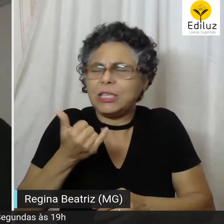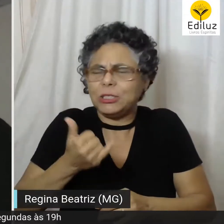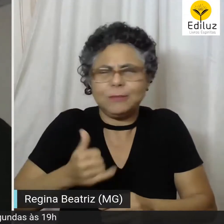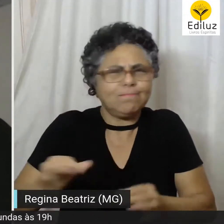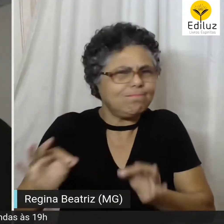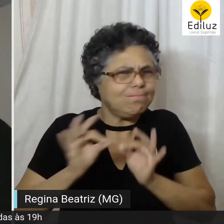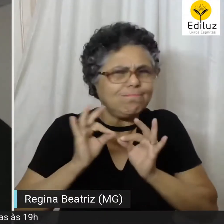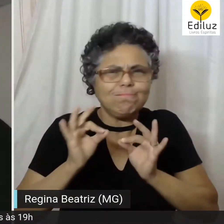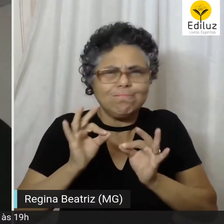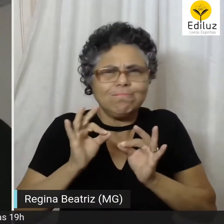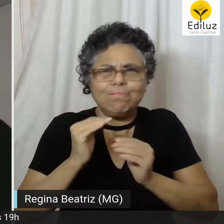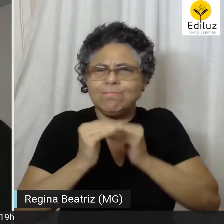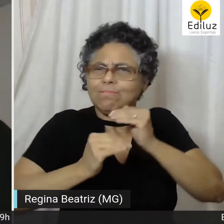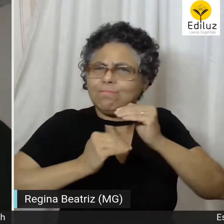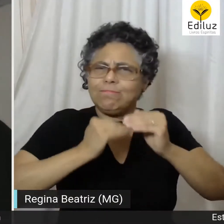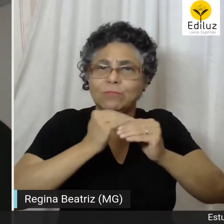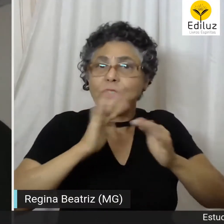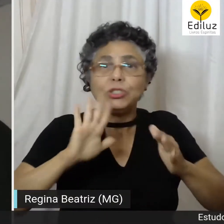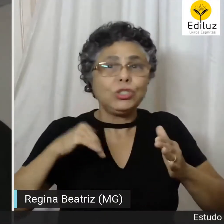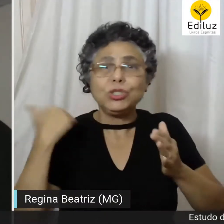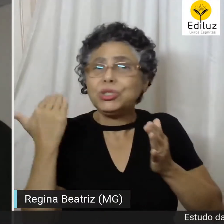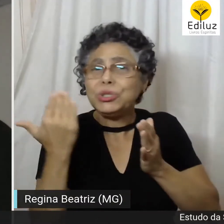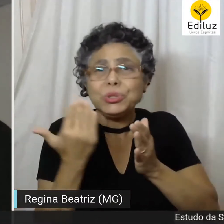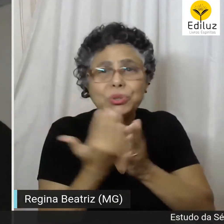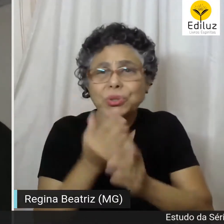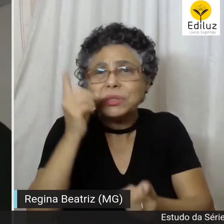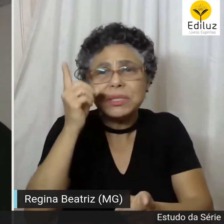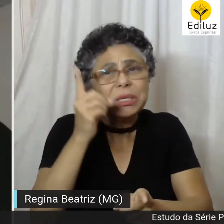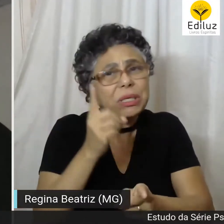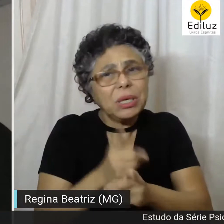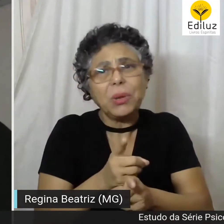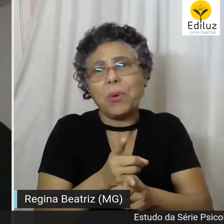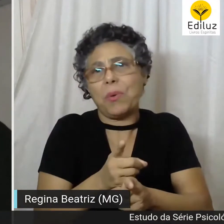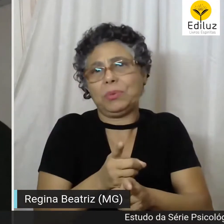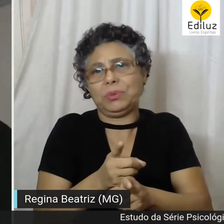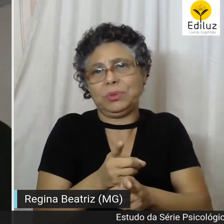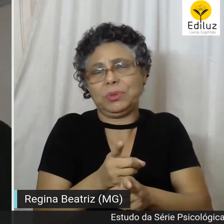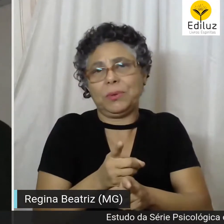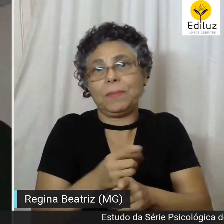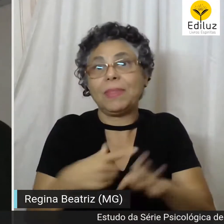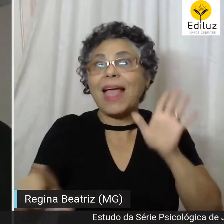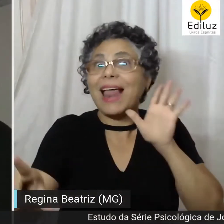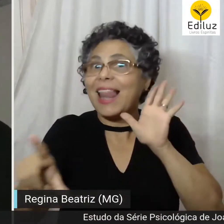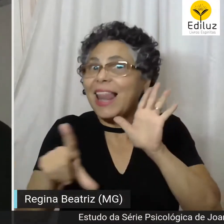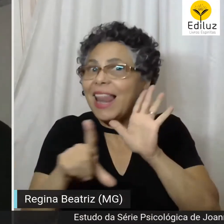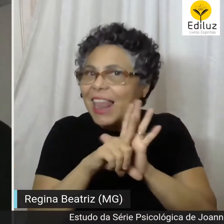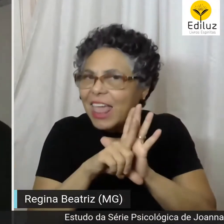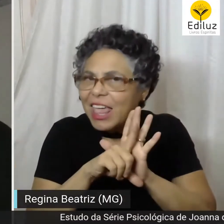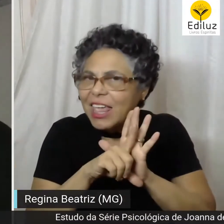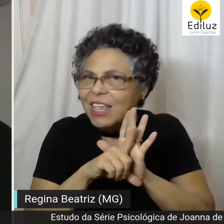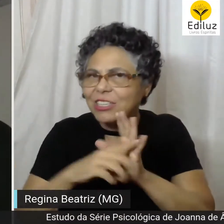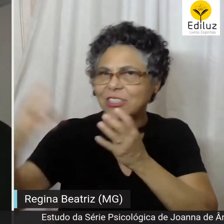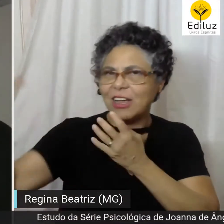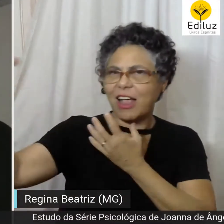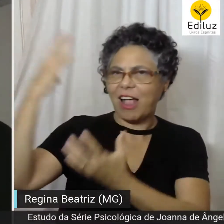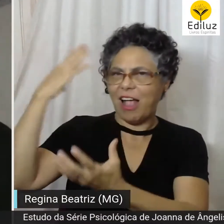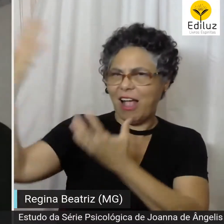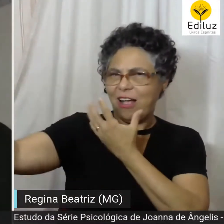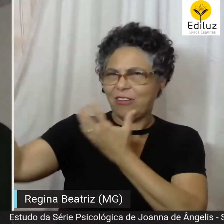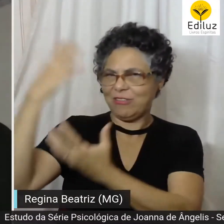dos sujeitos que se encontram pelos efeitos da lei de causa e efeito.